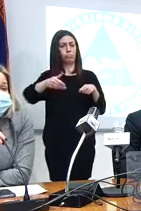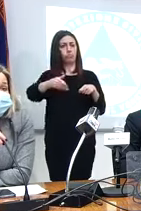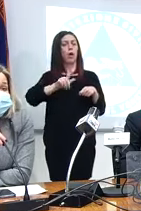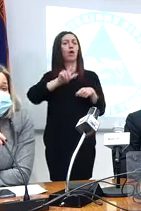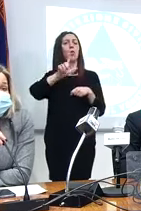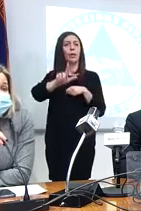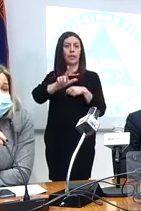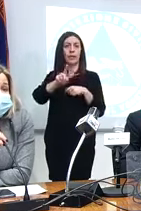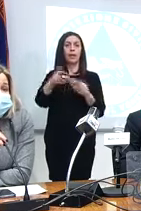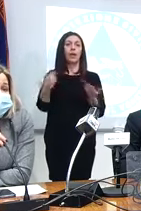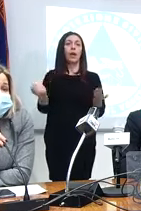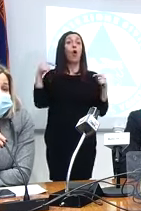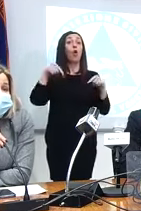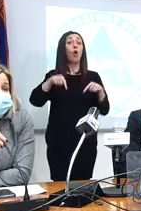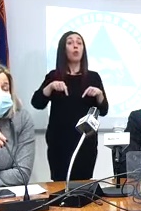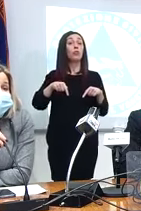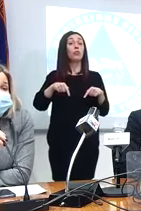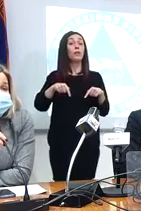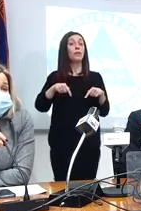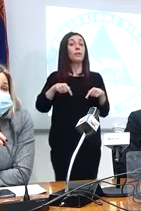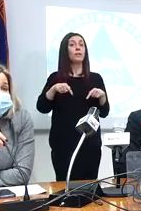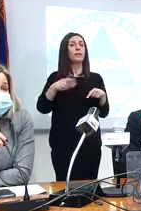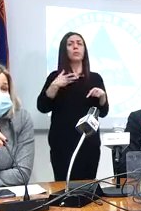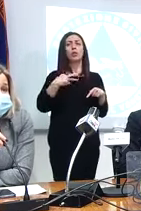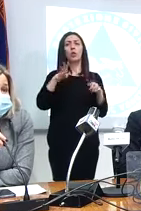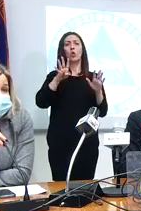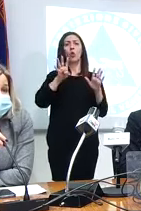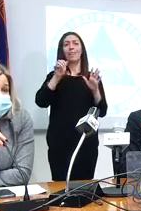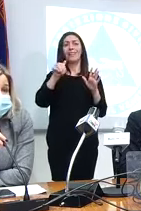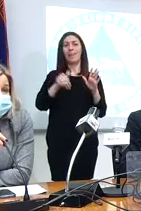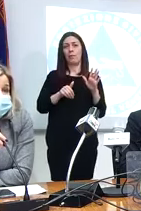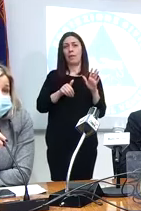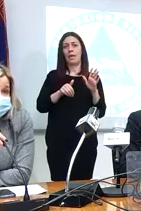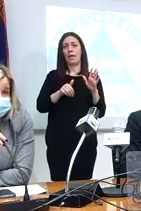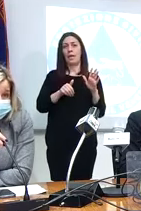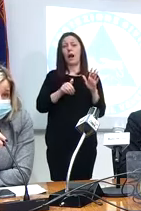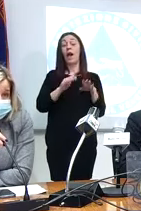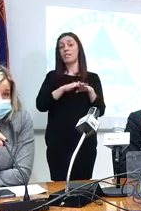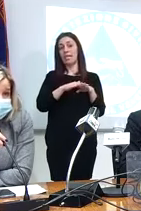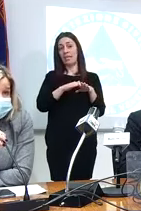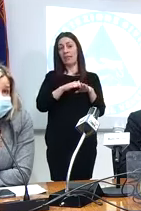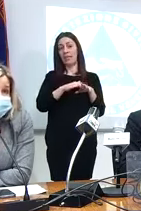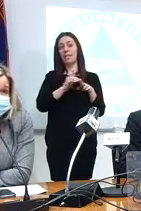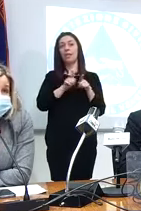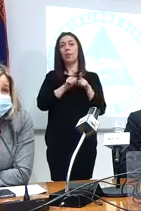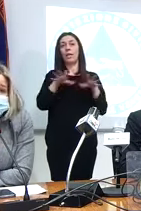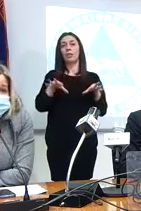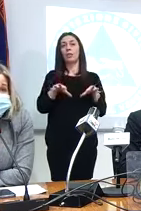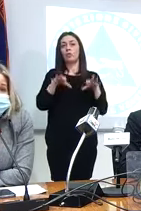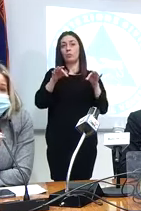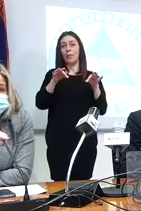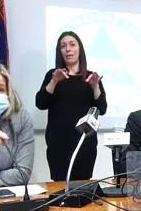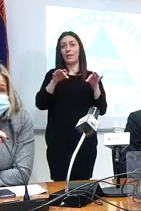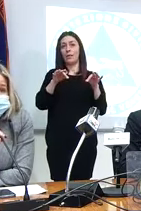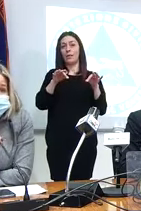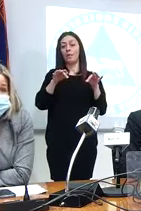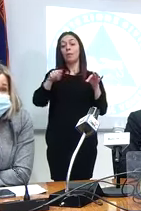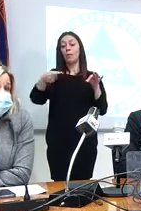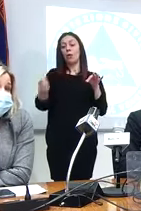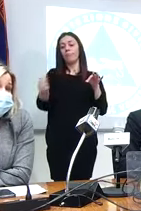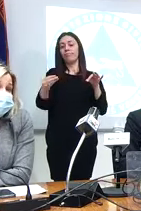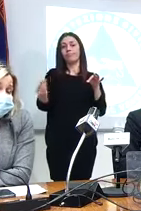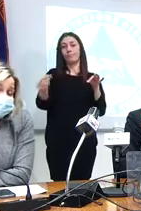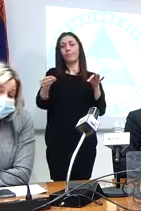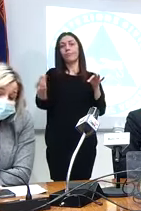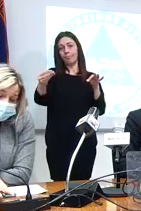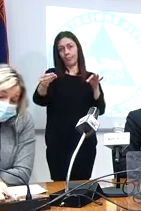Oggi noi abbiamo un dato che sono di 90.000 prestazioni in sospeso e poi quelle che si aggiungeranno.